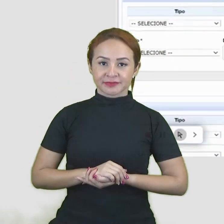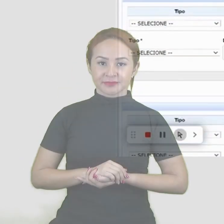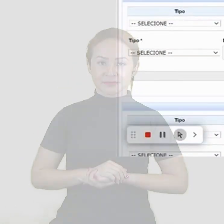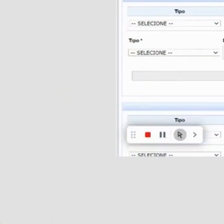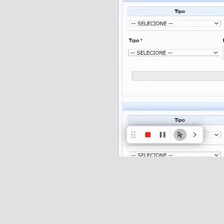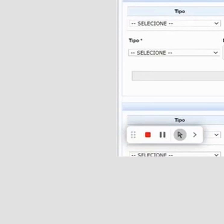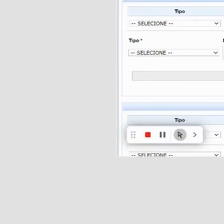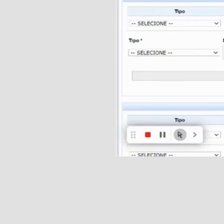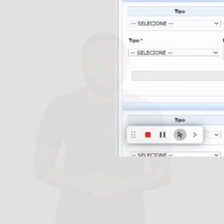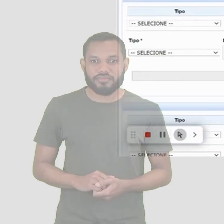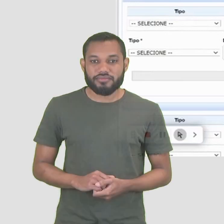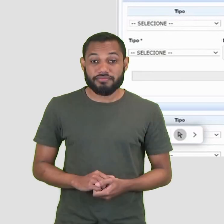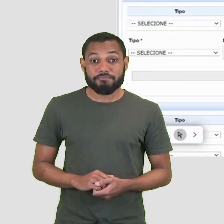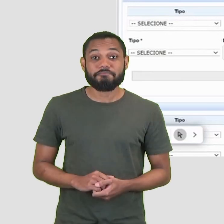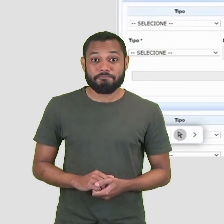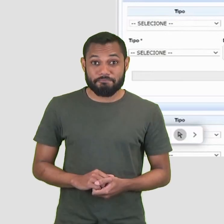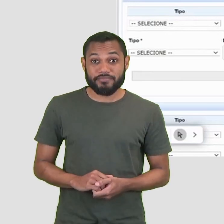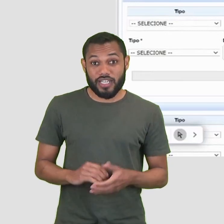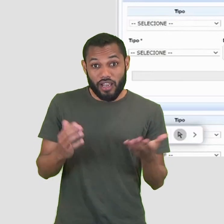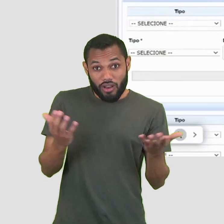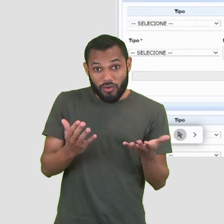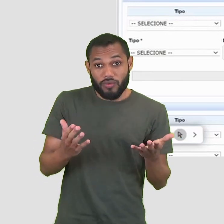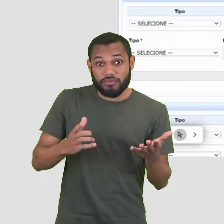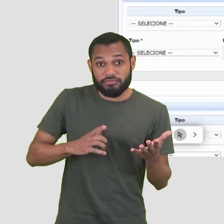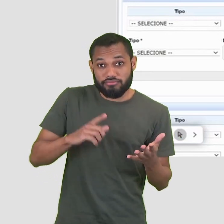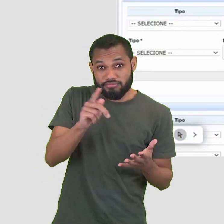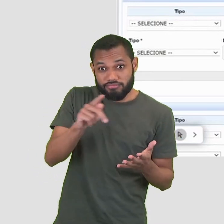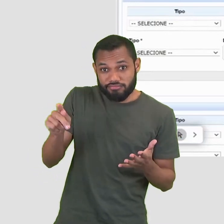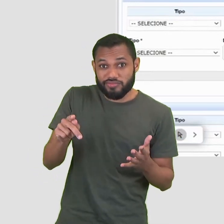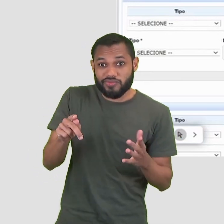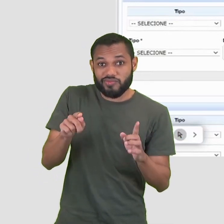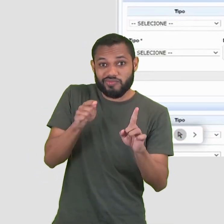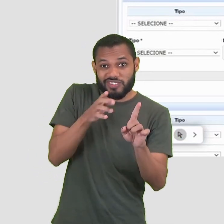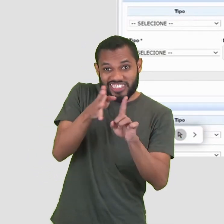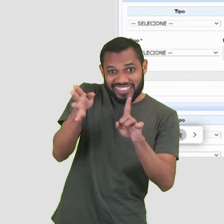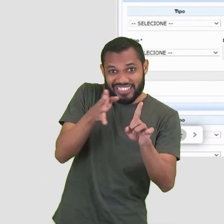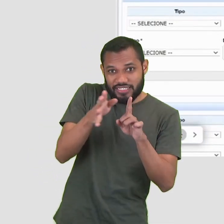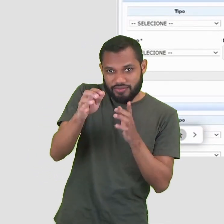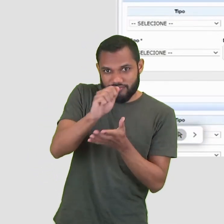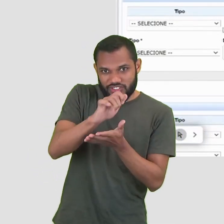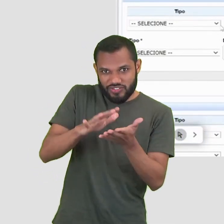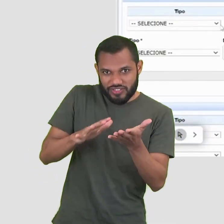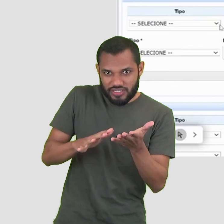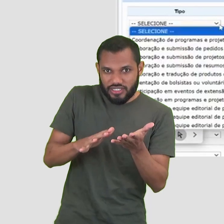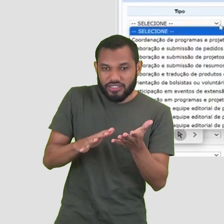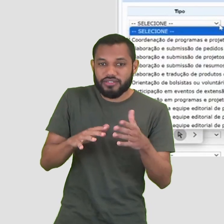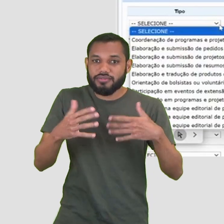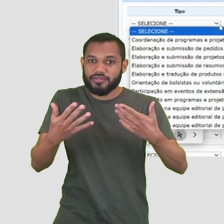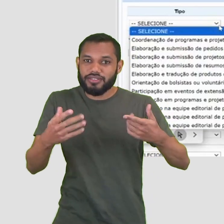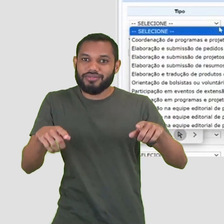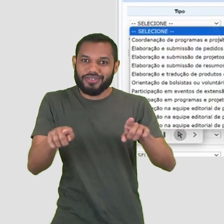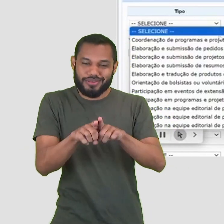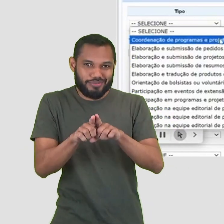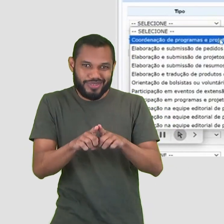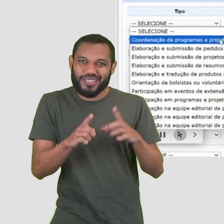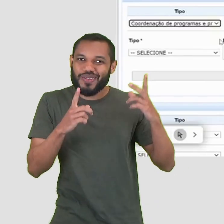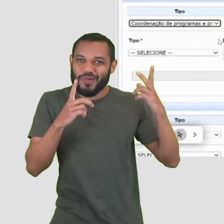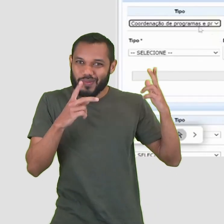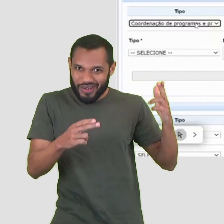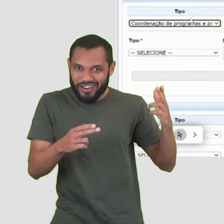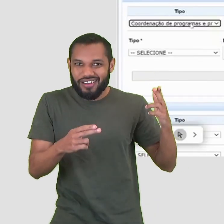horas. Posteriormente, então, esse docente tem atividades de extensão. Nós vamos, da mesma